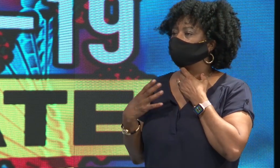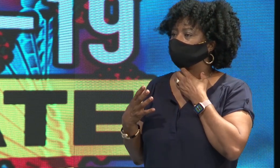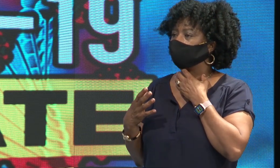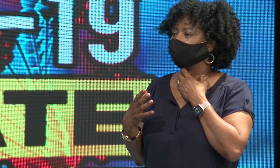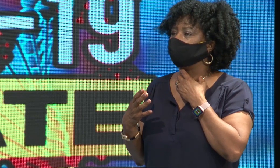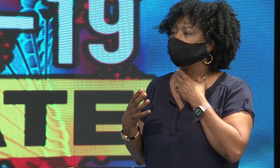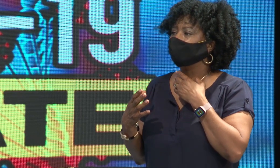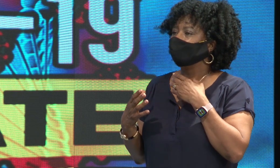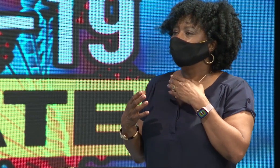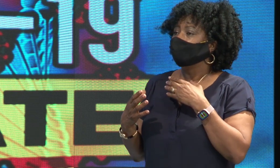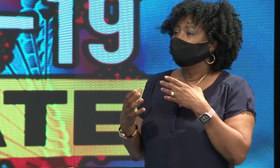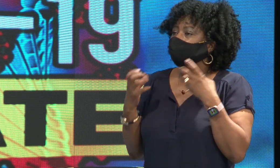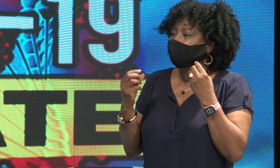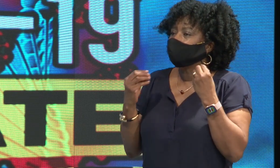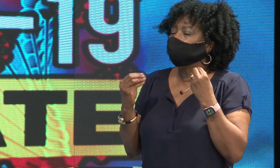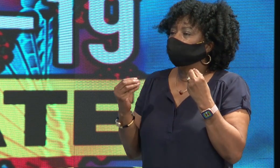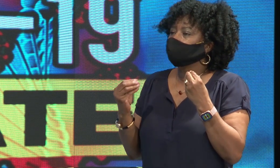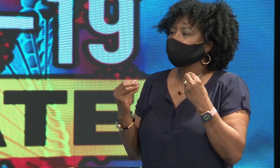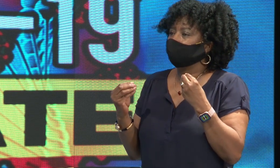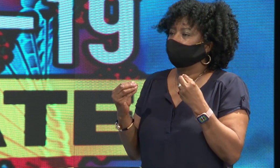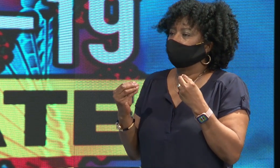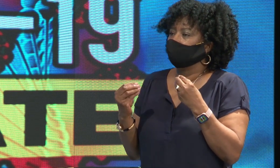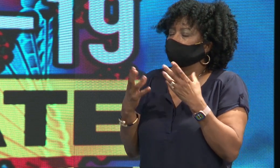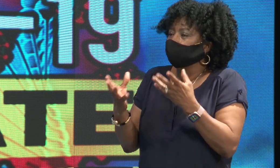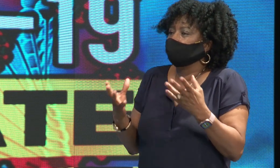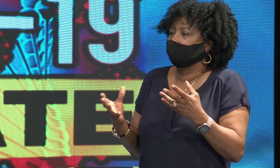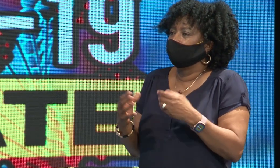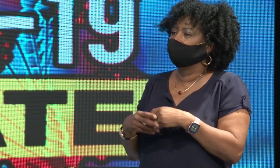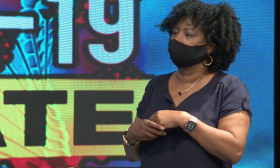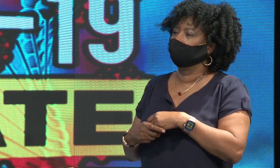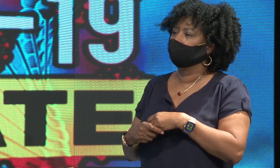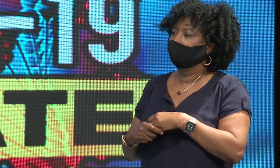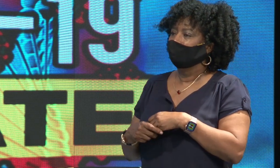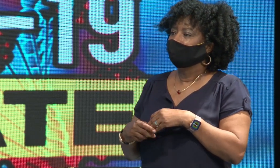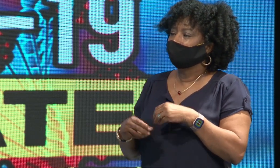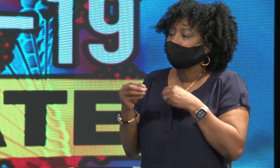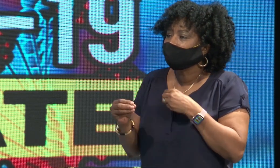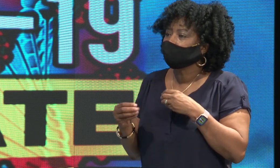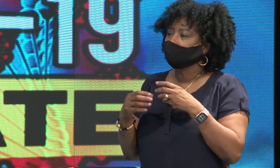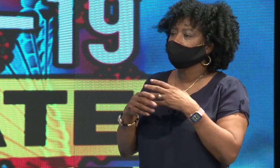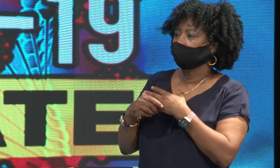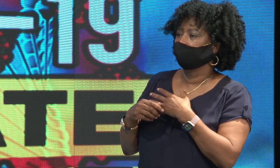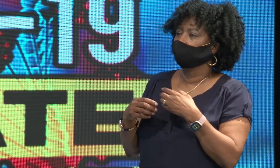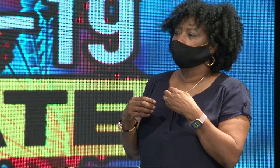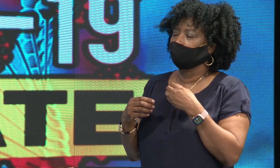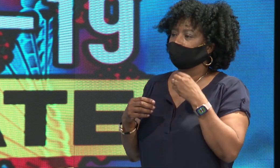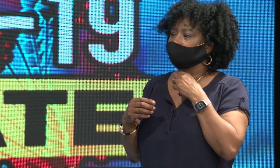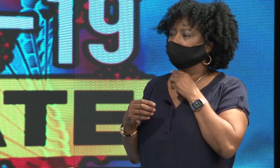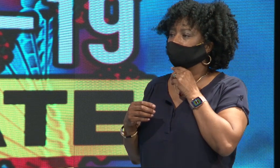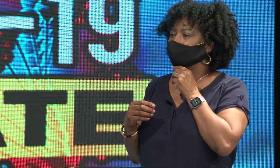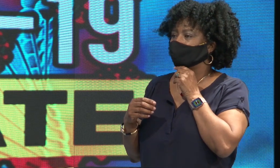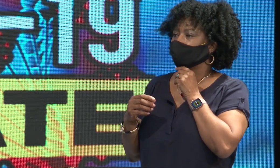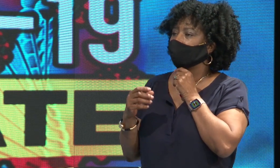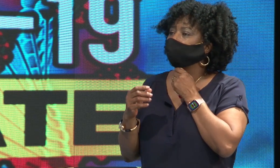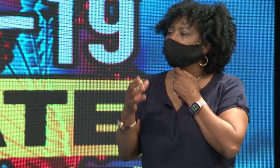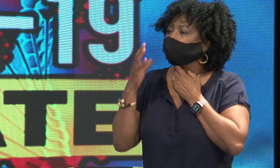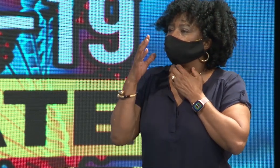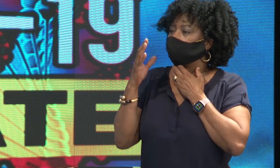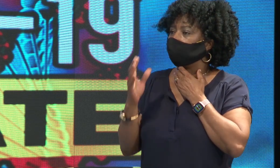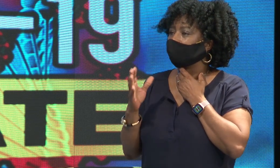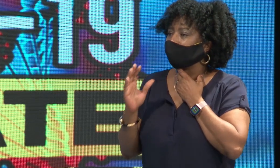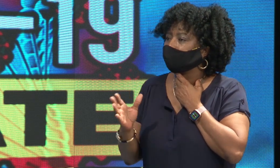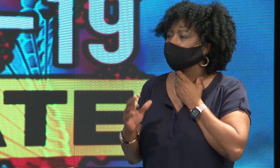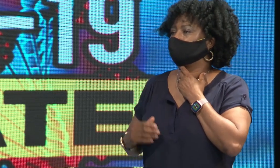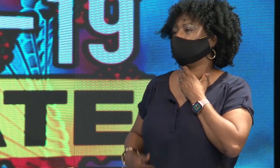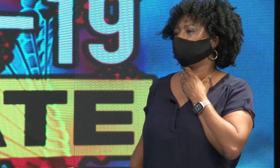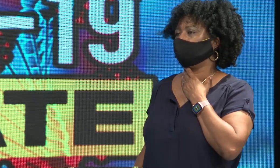is dat ik moet zorgen dat mensen bewust zijn van dat we moeten geven. Mm-hmm. En dat ik mensen duidelijk moet maken dat we niet alleen geven, maar dat we